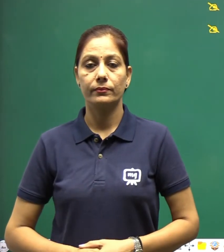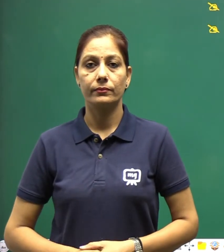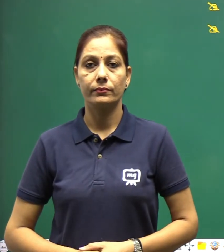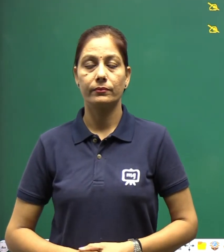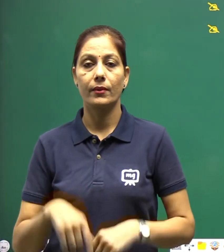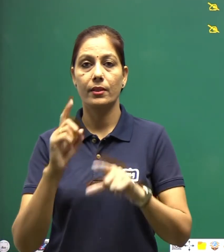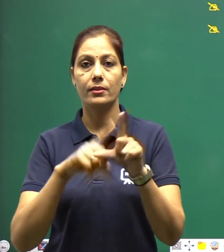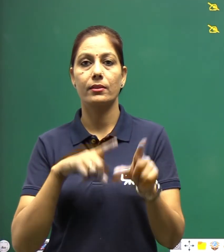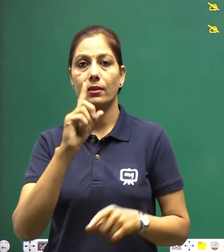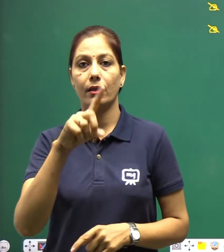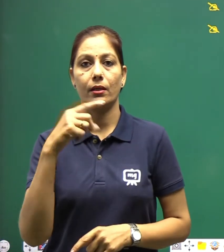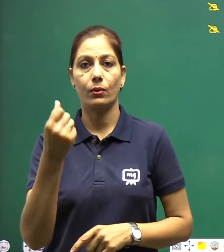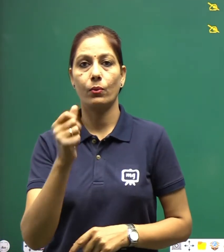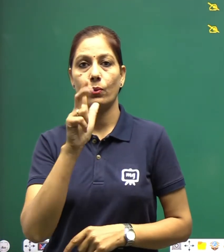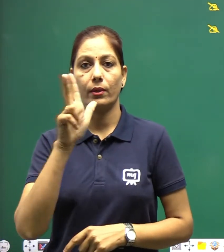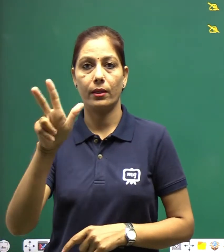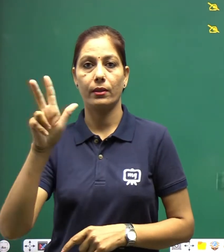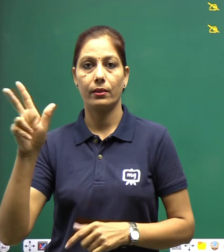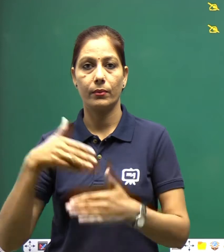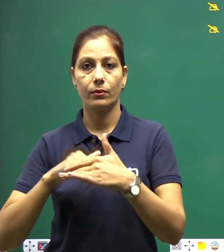सन 1988 में हुआ।